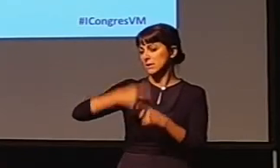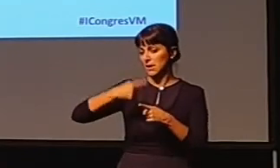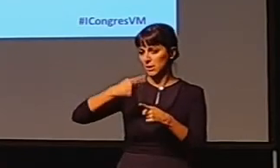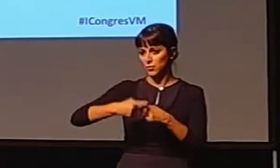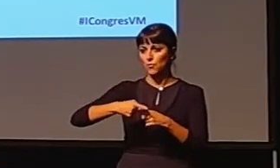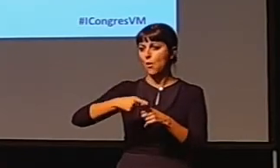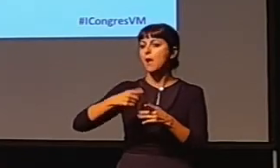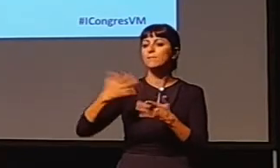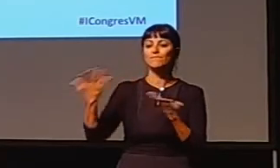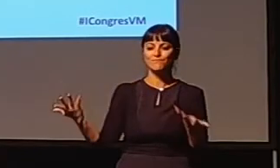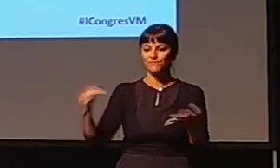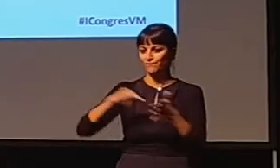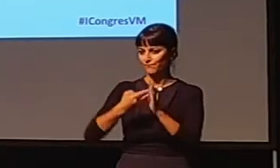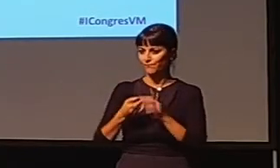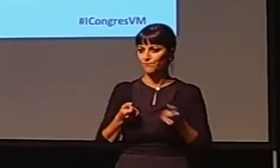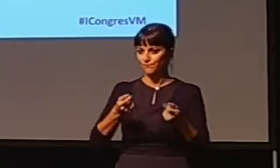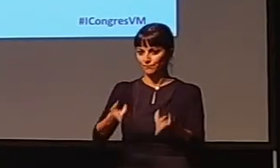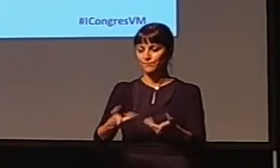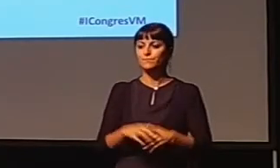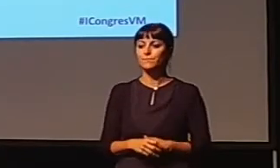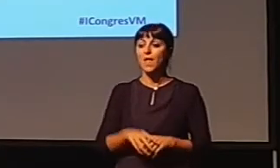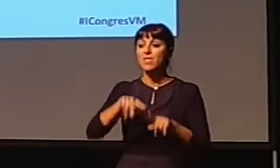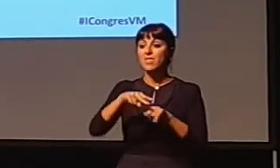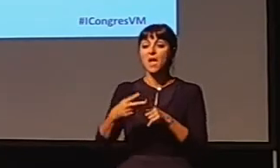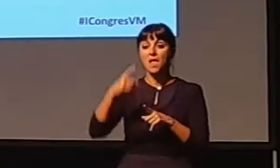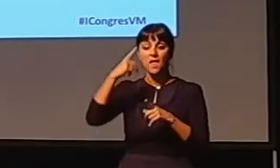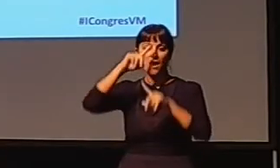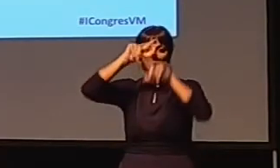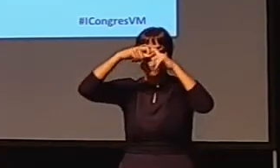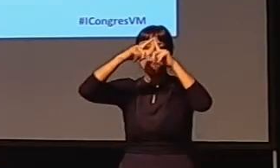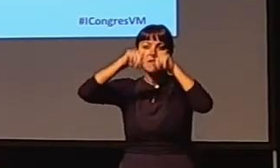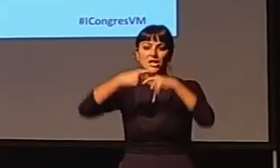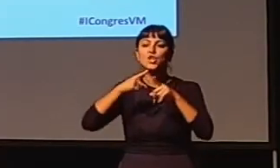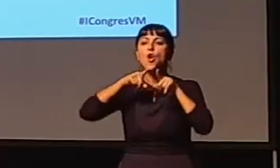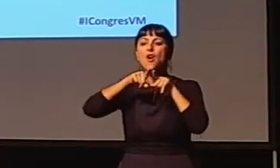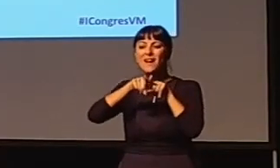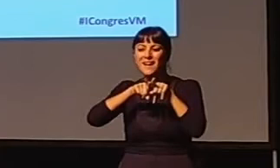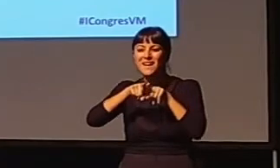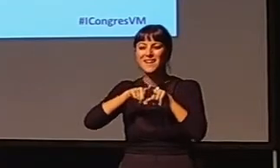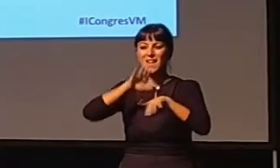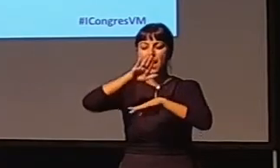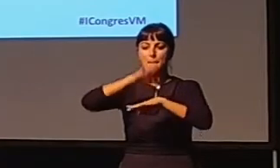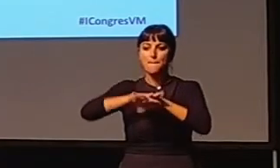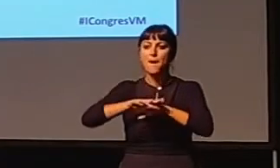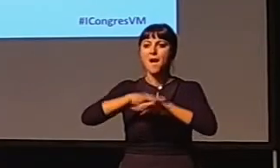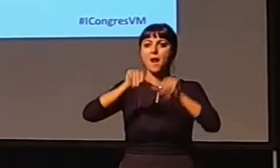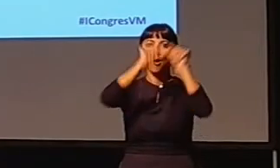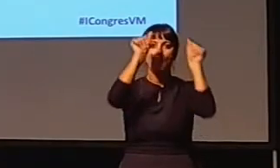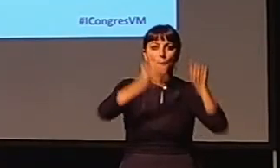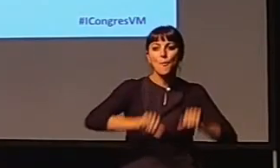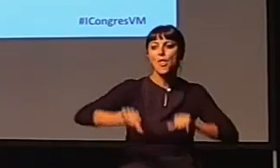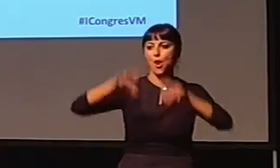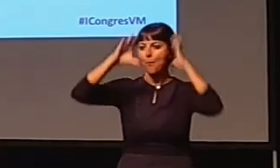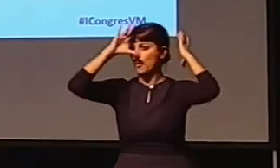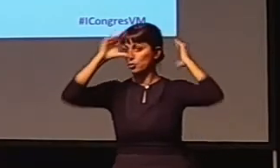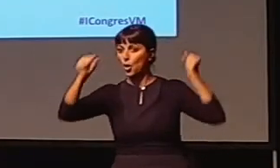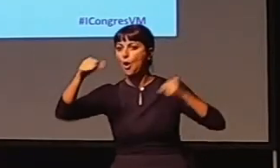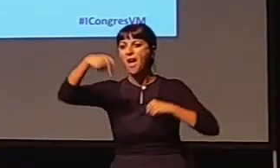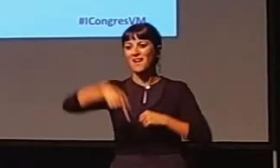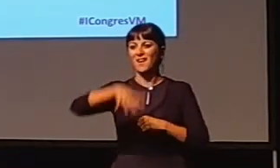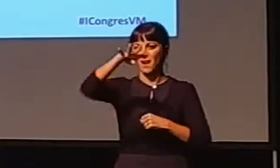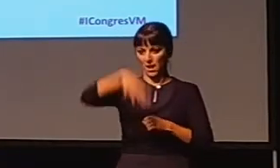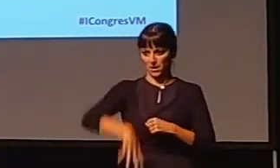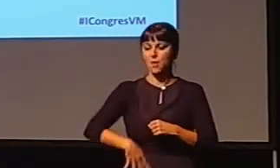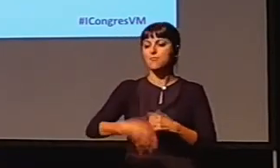L'objectiu d'aquest taller és fer una reflexió crítica dels models, protocols i actuacions que tenim a Catalunya en